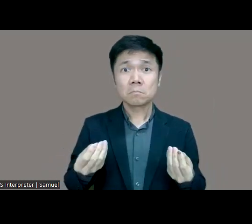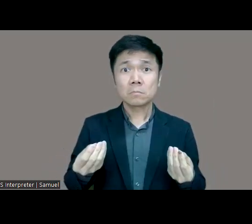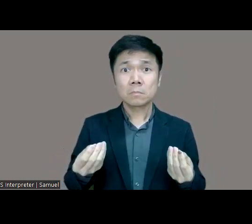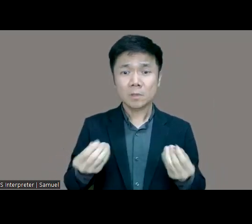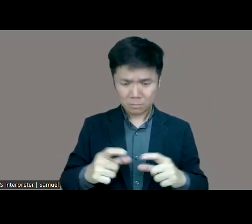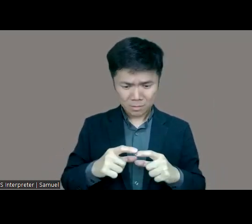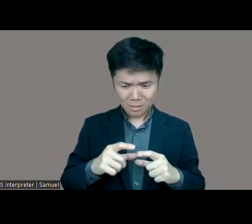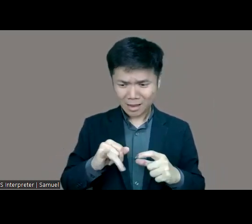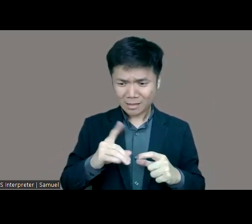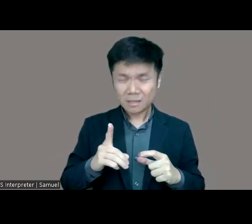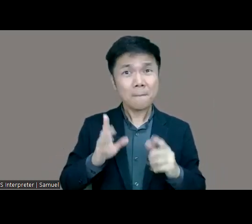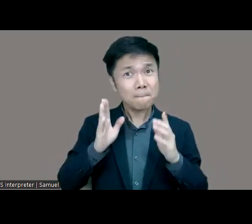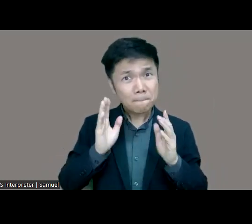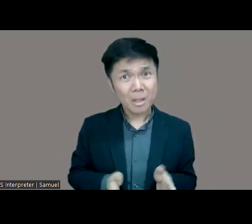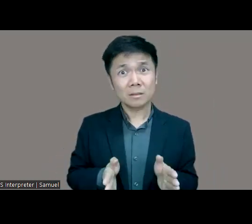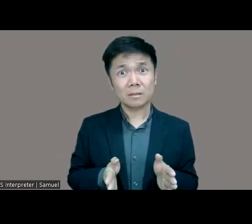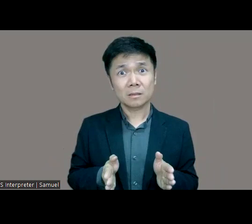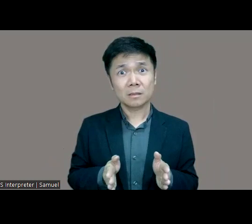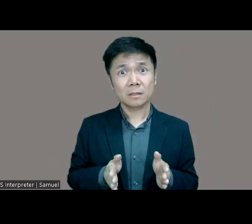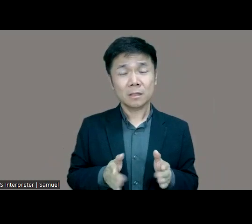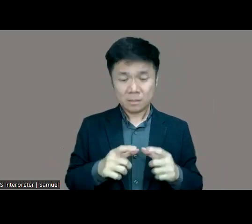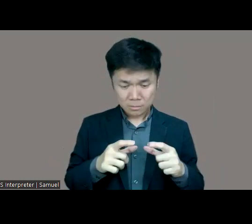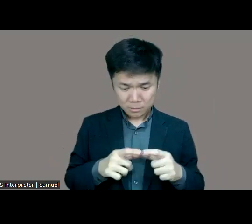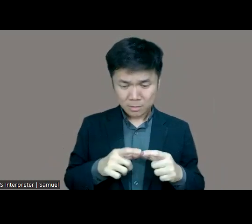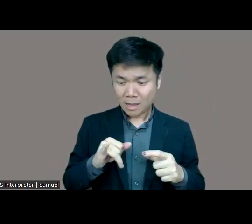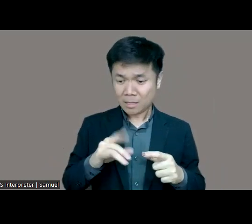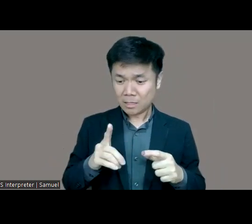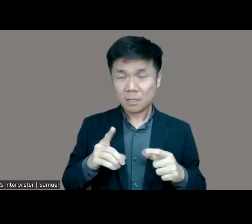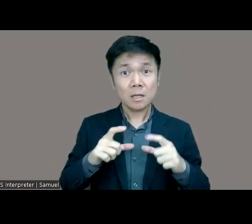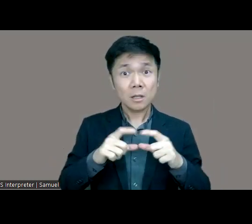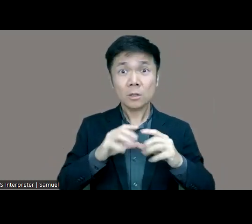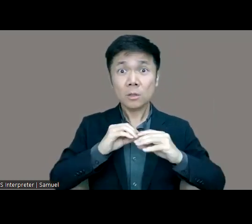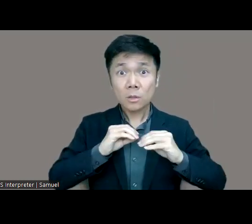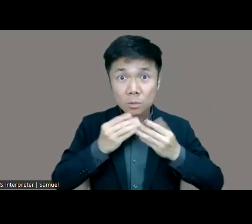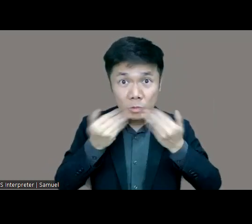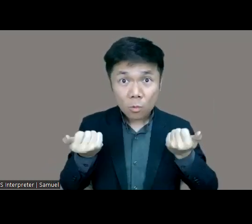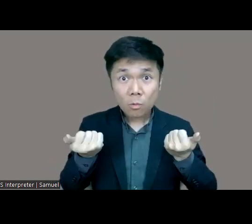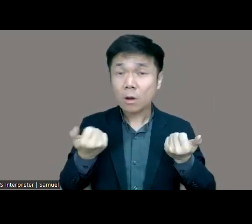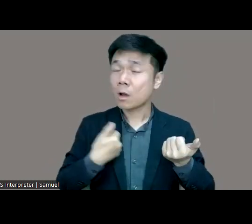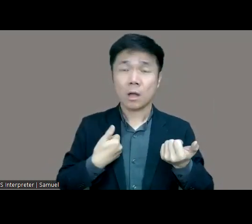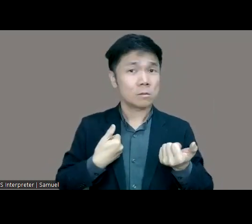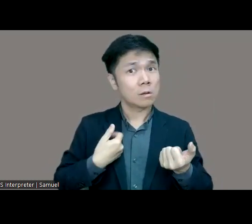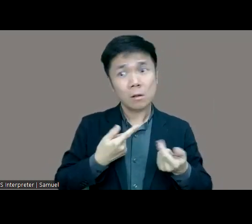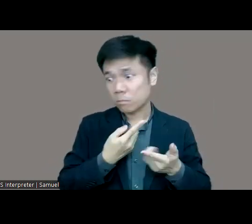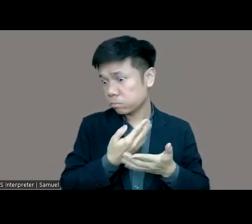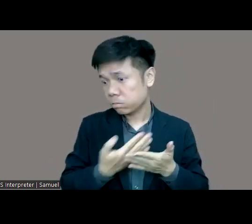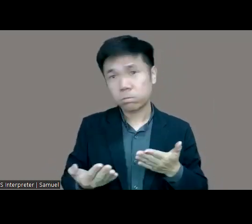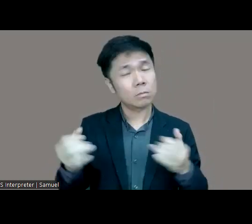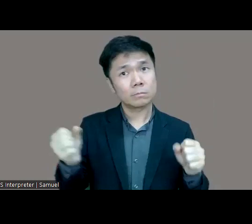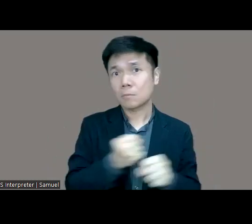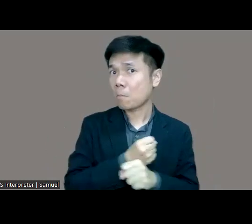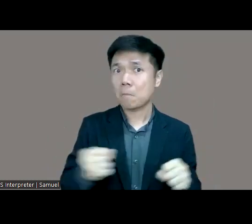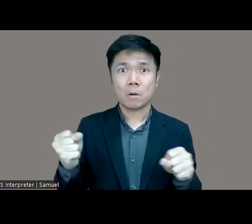à ma carte d'identité. L'identité, vous avez besoin partout ici. Nous ne pouvons